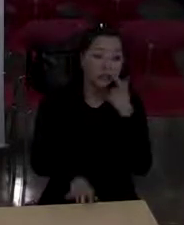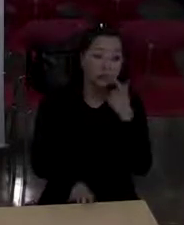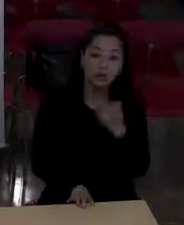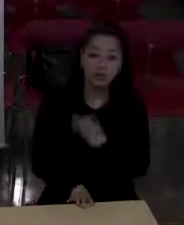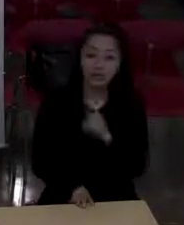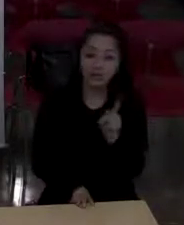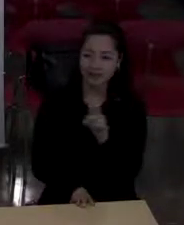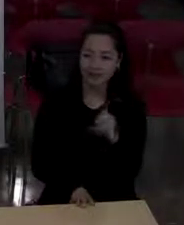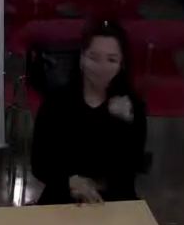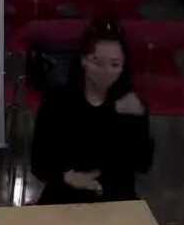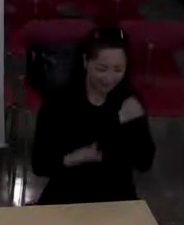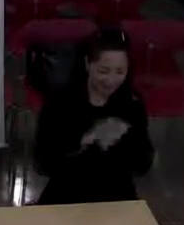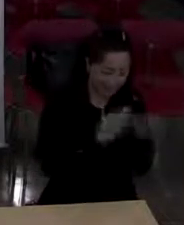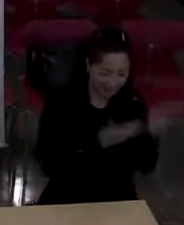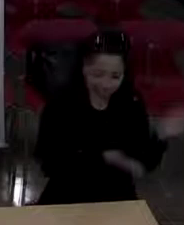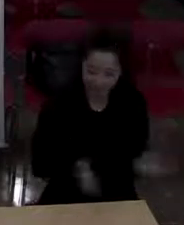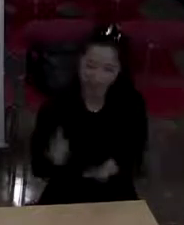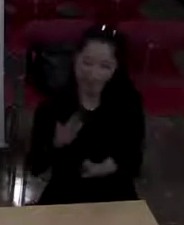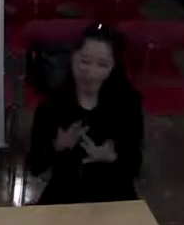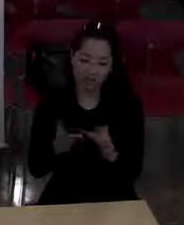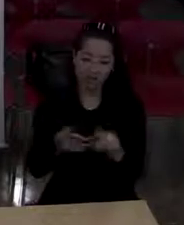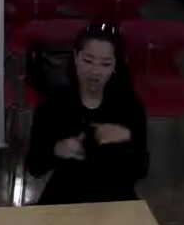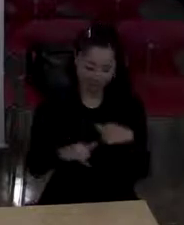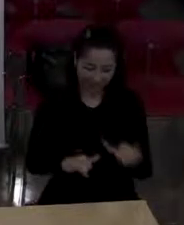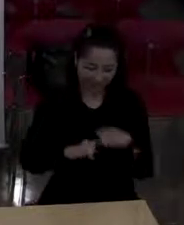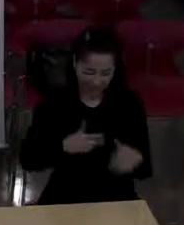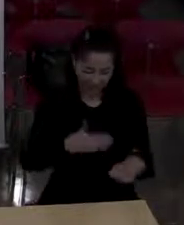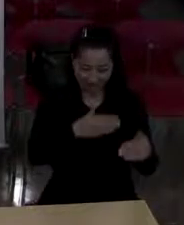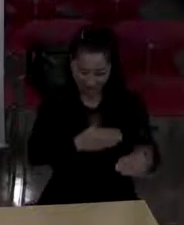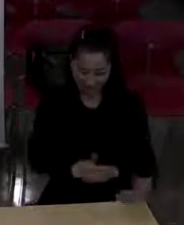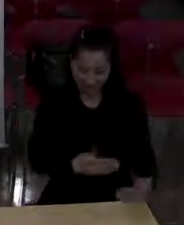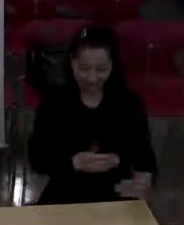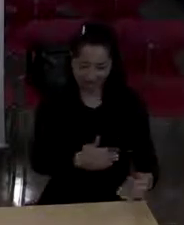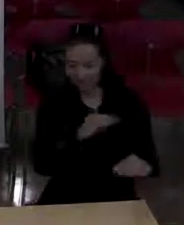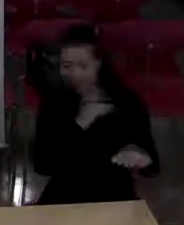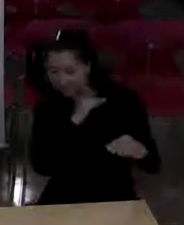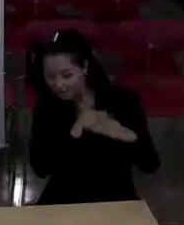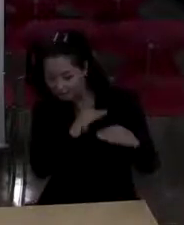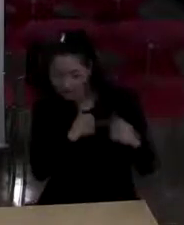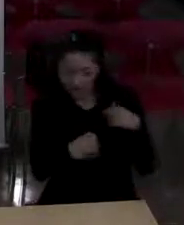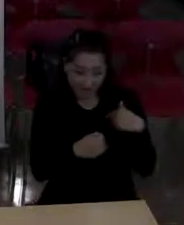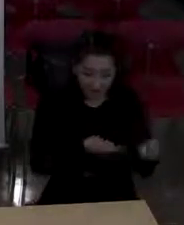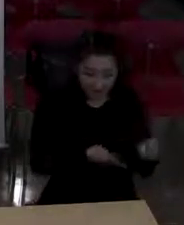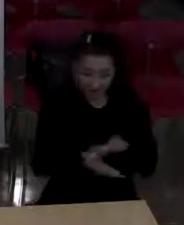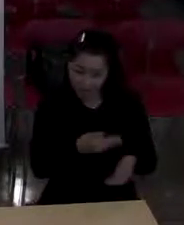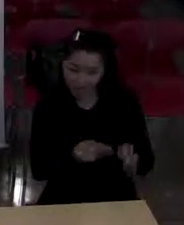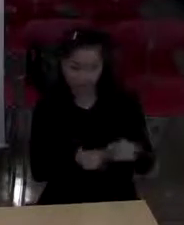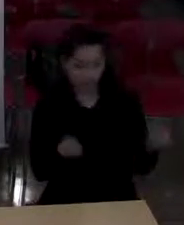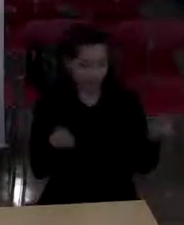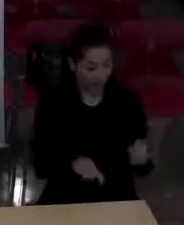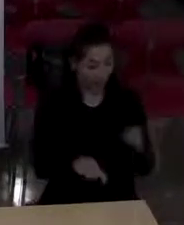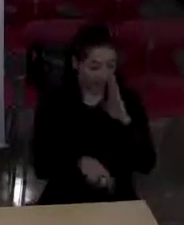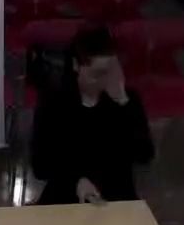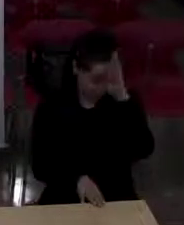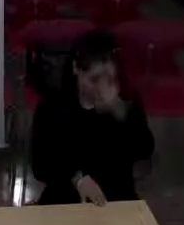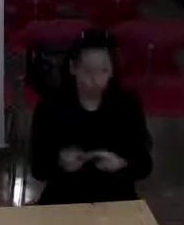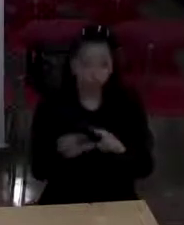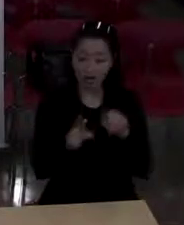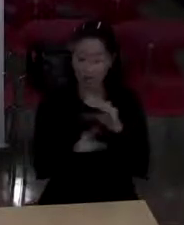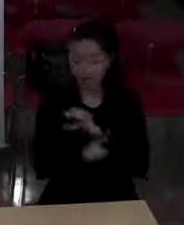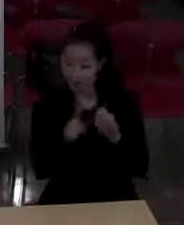también pues por otros niños que van a tener otra forma de vivir, otra cultura, otras experiencias, y pues esto le